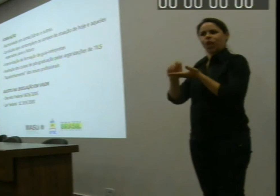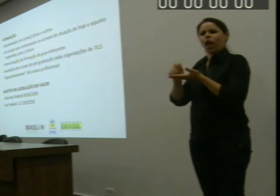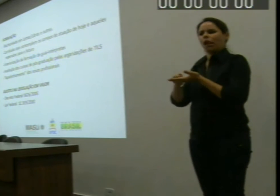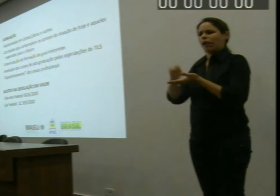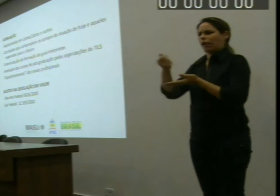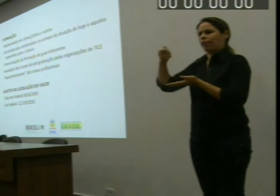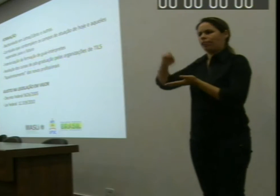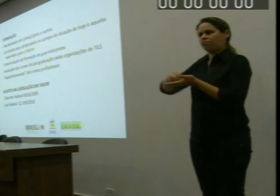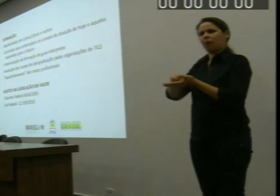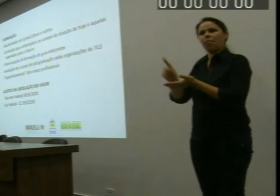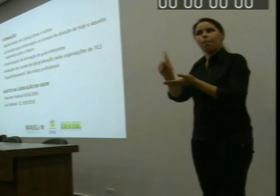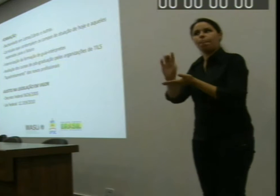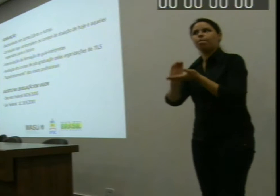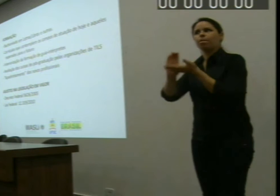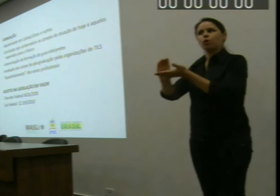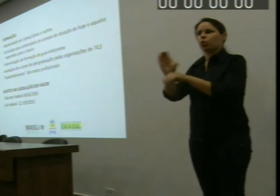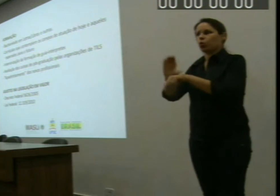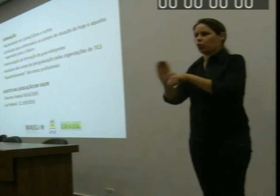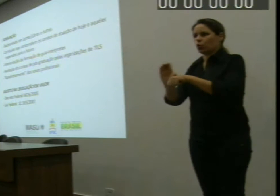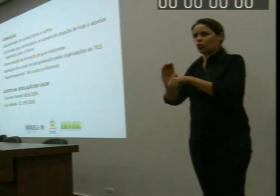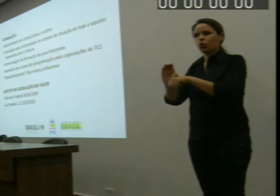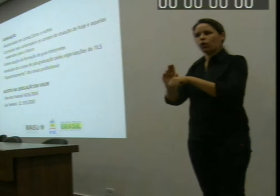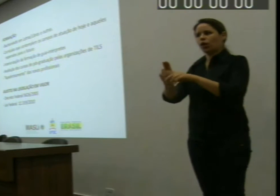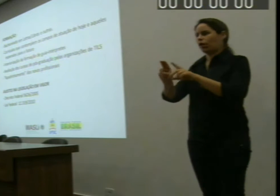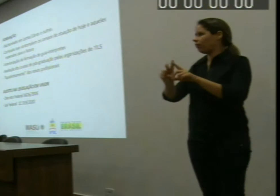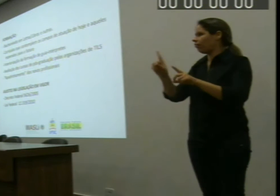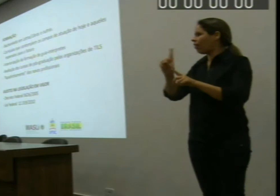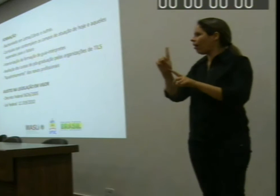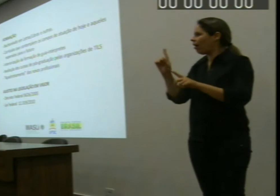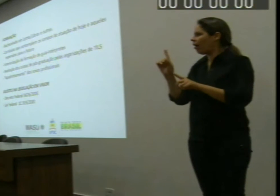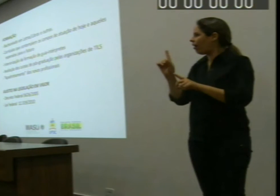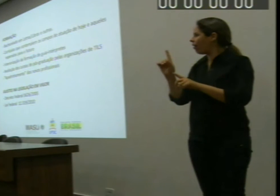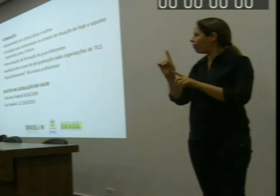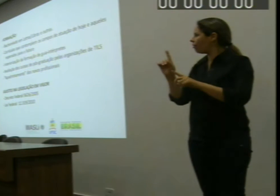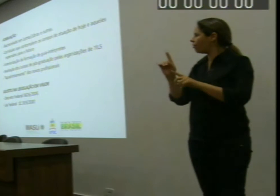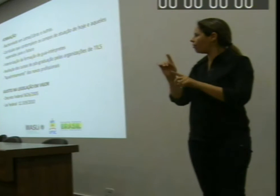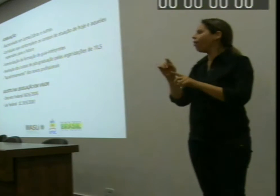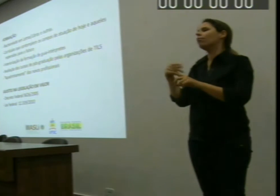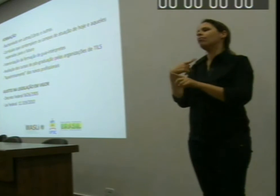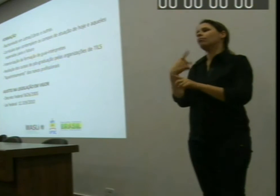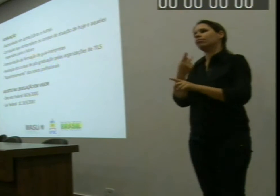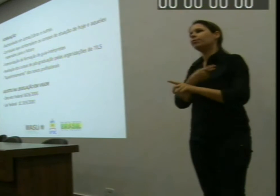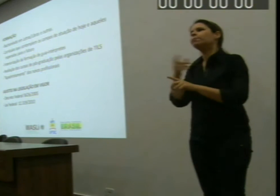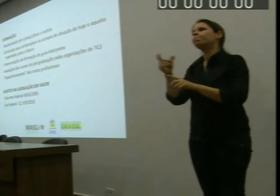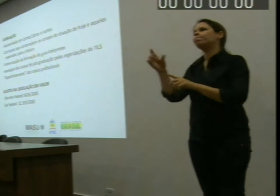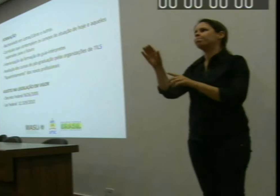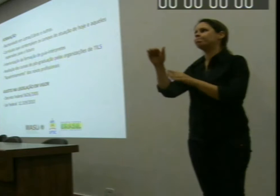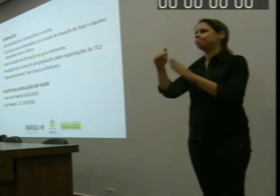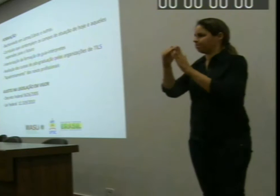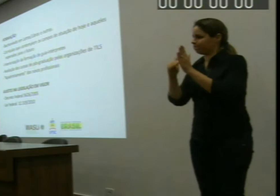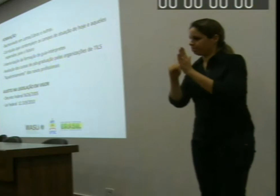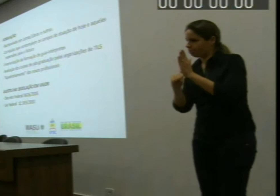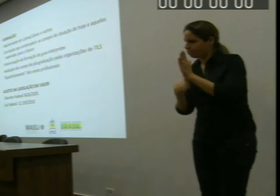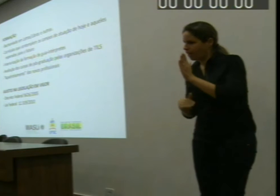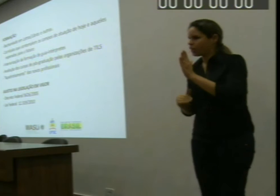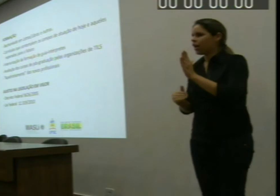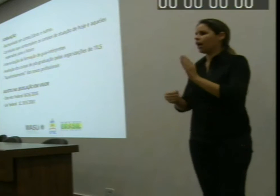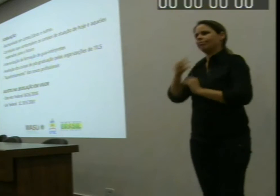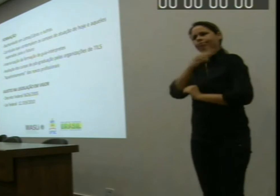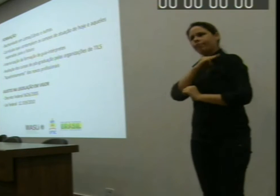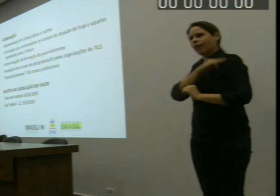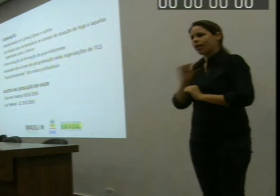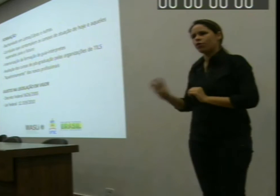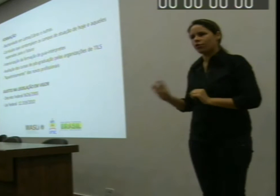curso técnico de nível médio Ah mas vamos continuar investindo no no nas licenciaturas